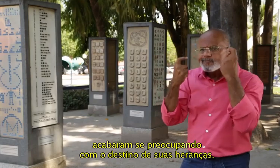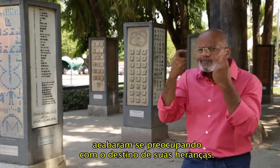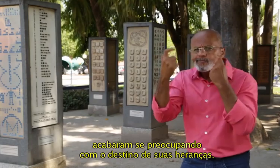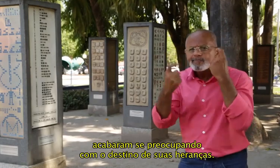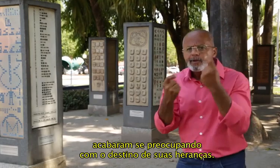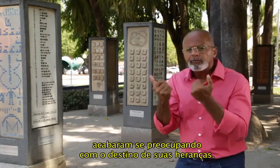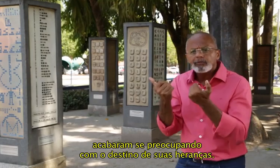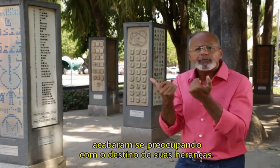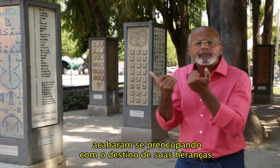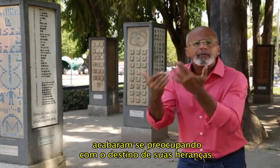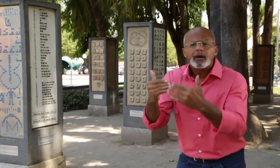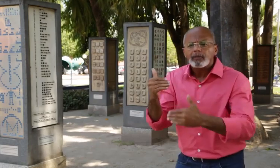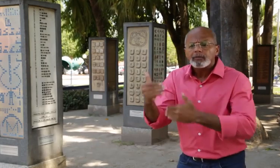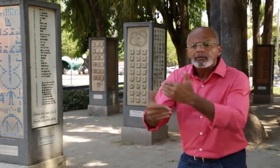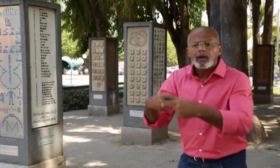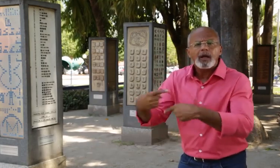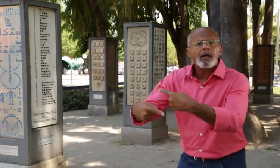suas heranças.